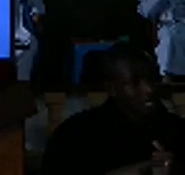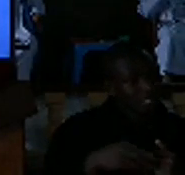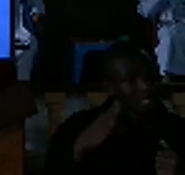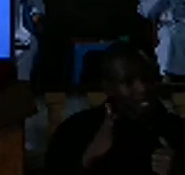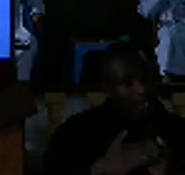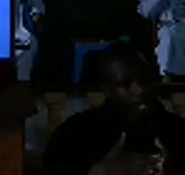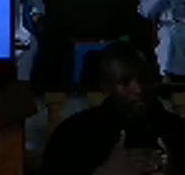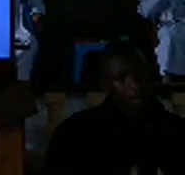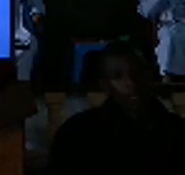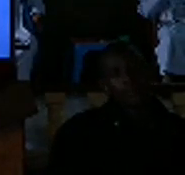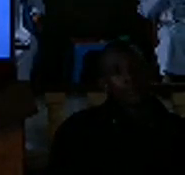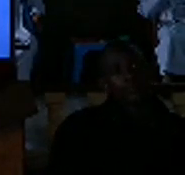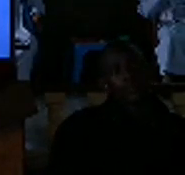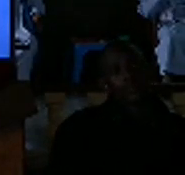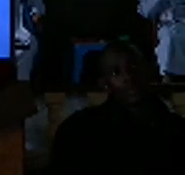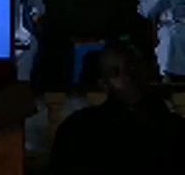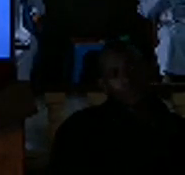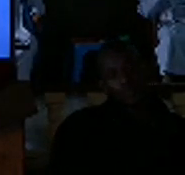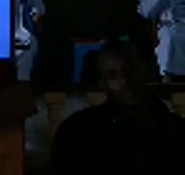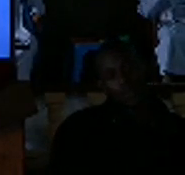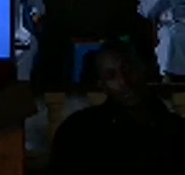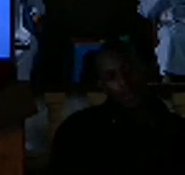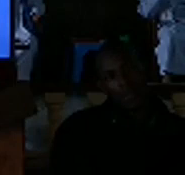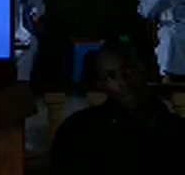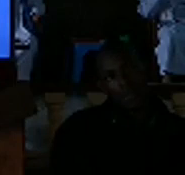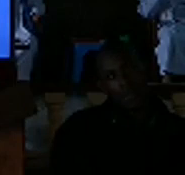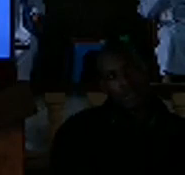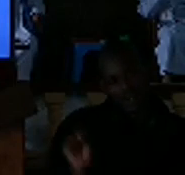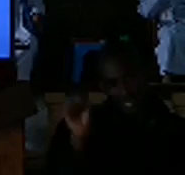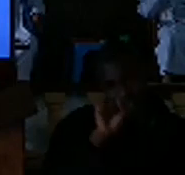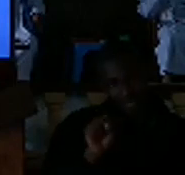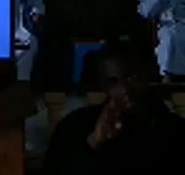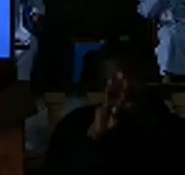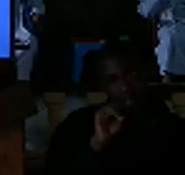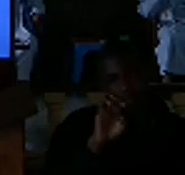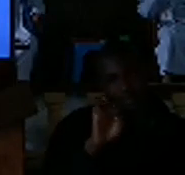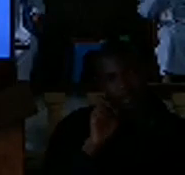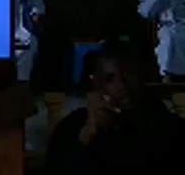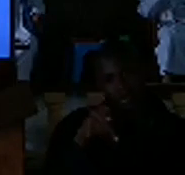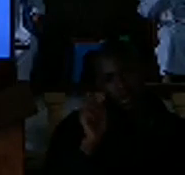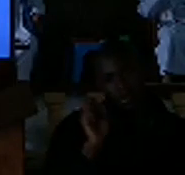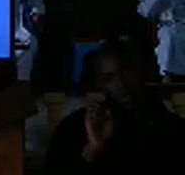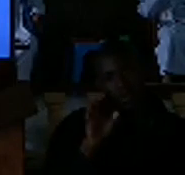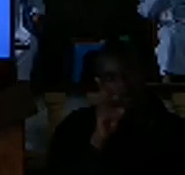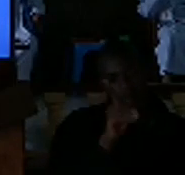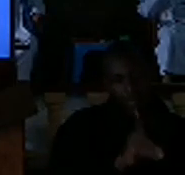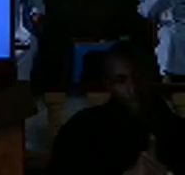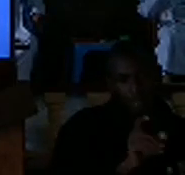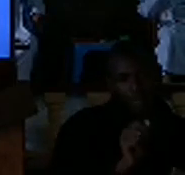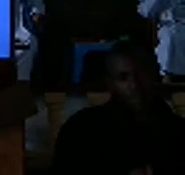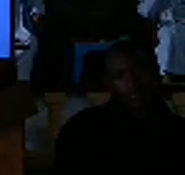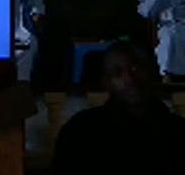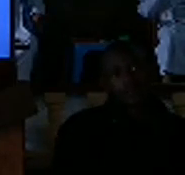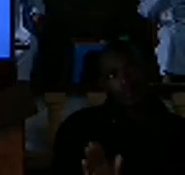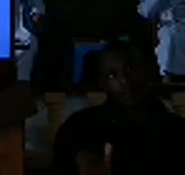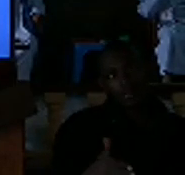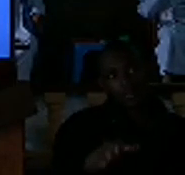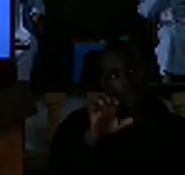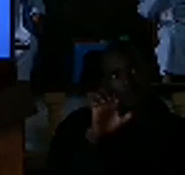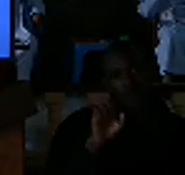inya imwe imwe ithathatu kenda aria muhuthagira Equity Bank